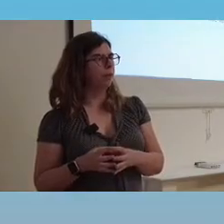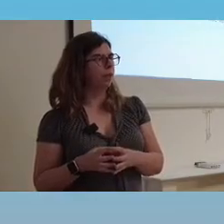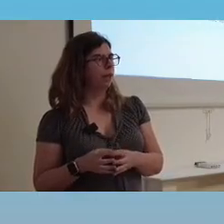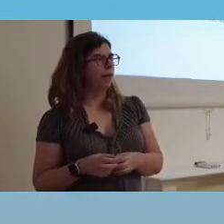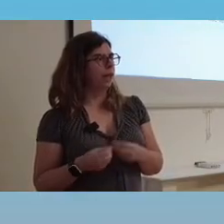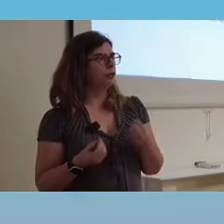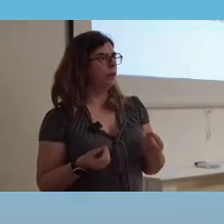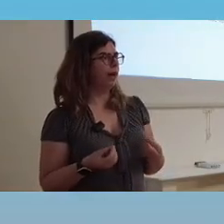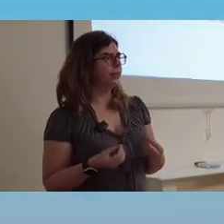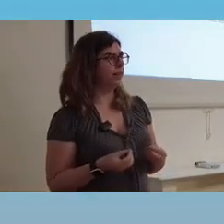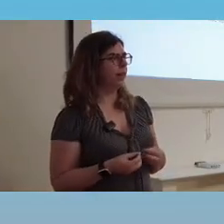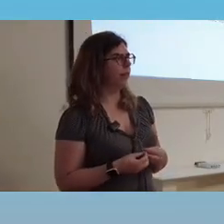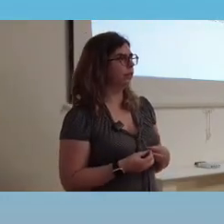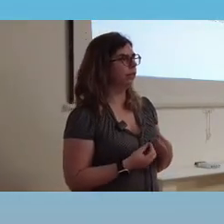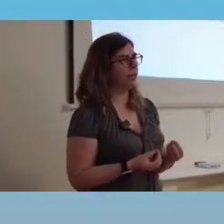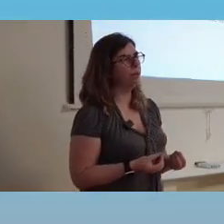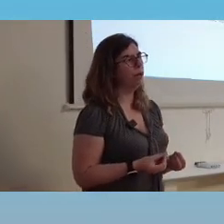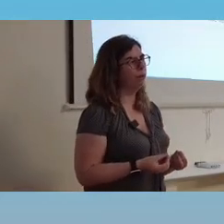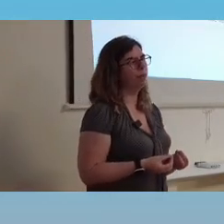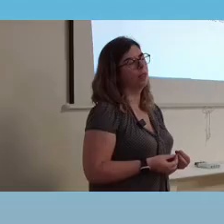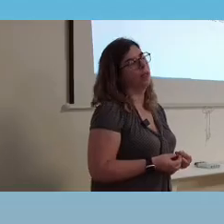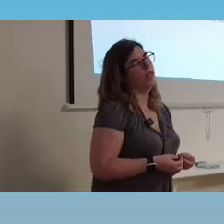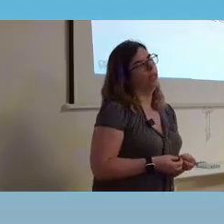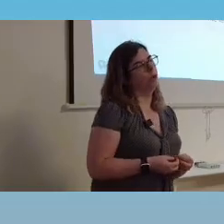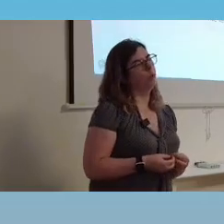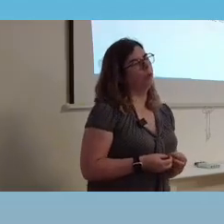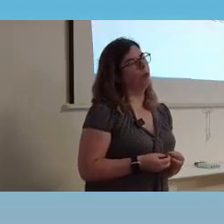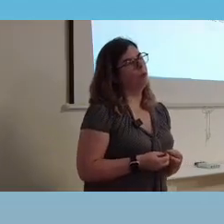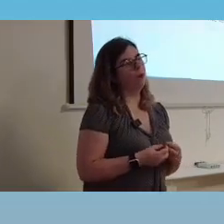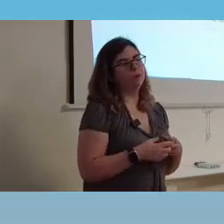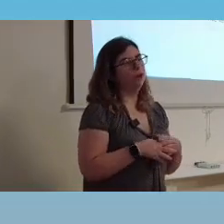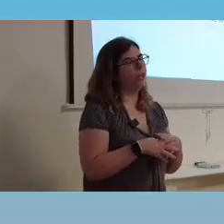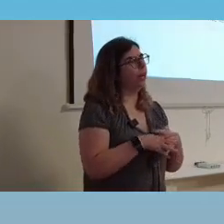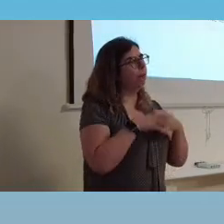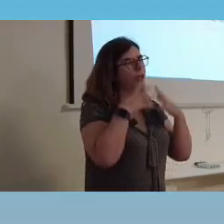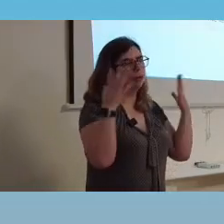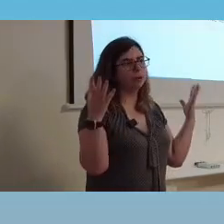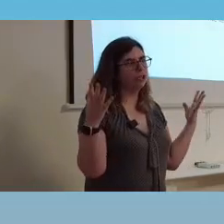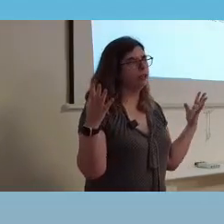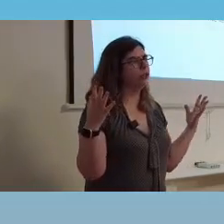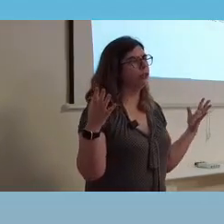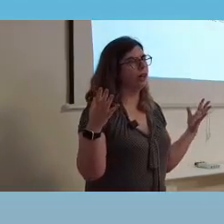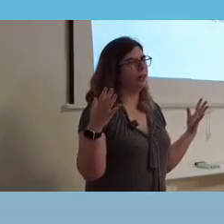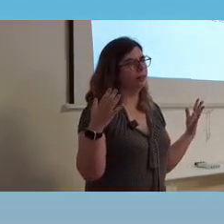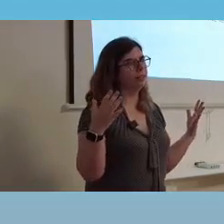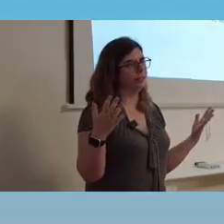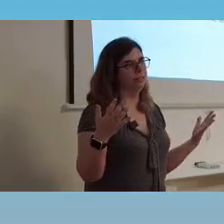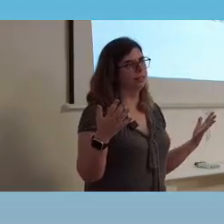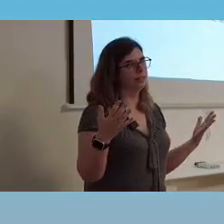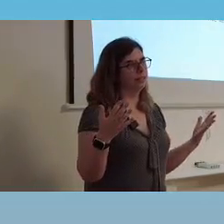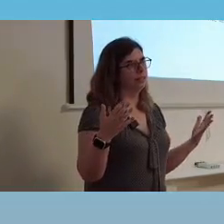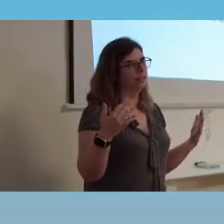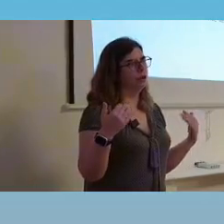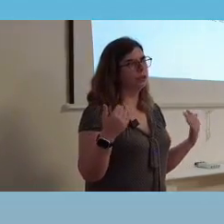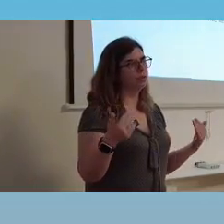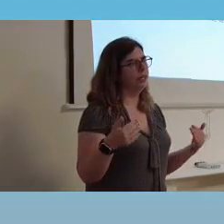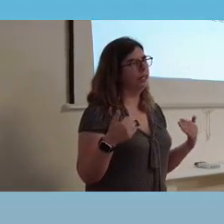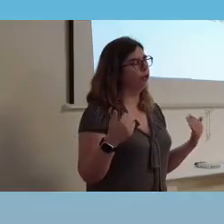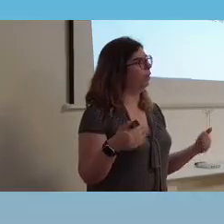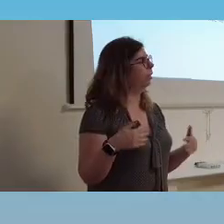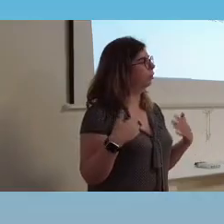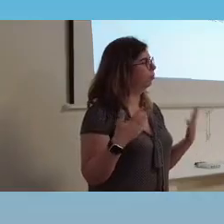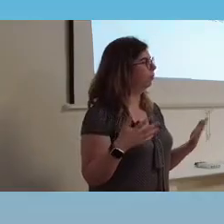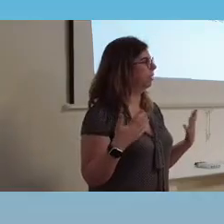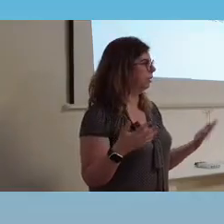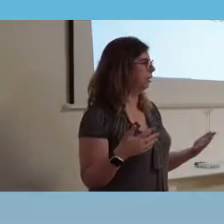fournie. Et donc, grâce à ce traitement, on voit fleurir plein de projets autour de la langue des signes. Aujourd'hui,